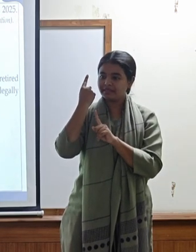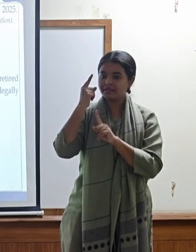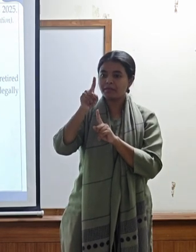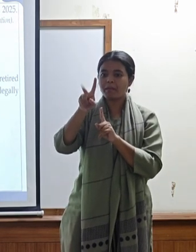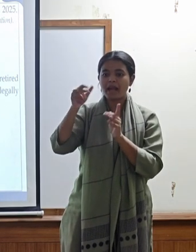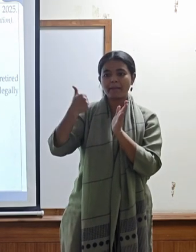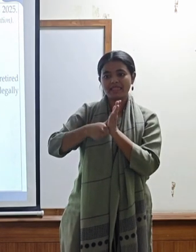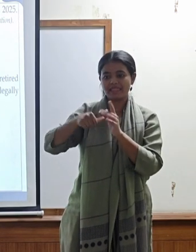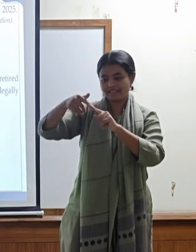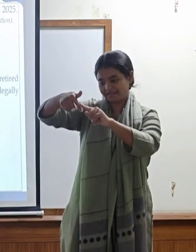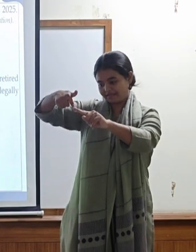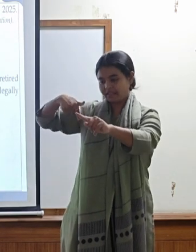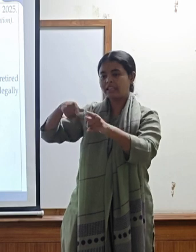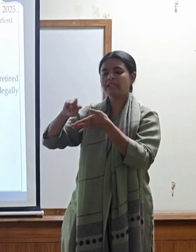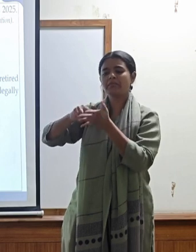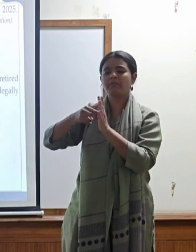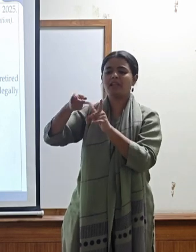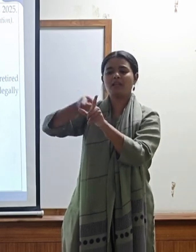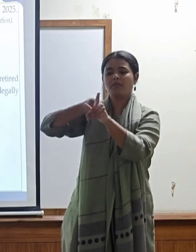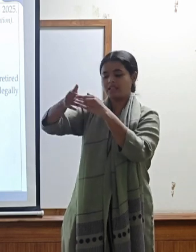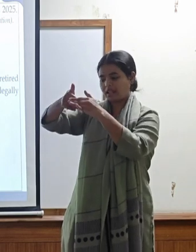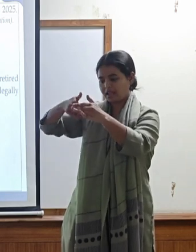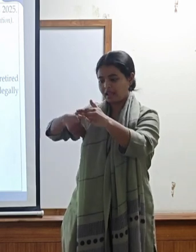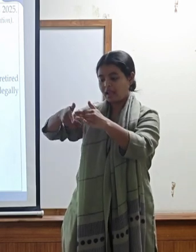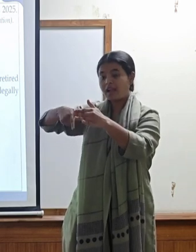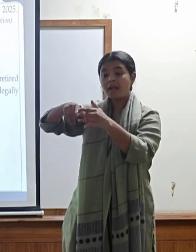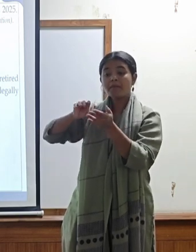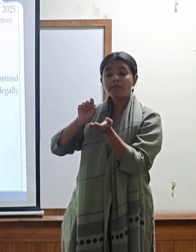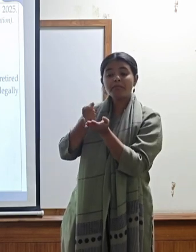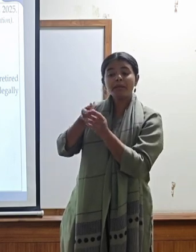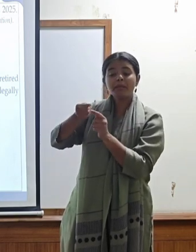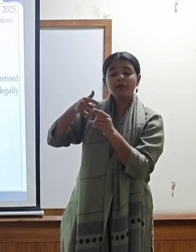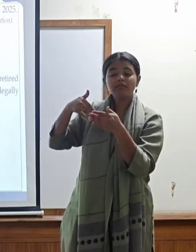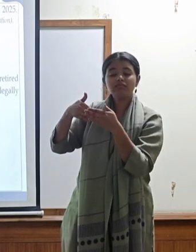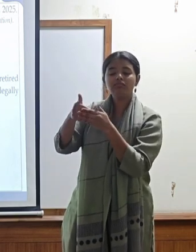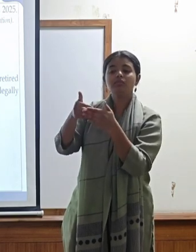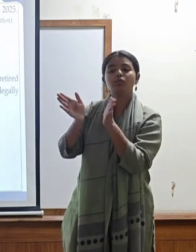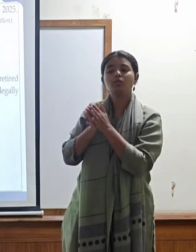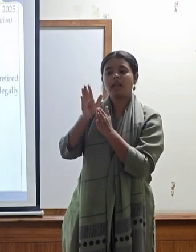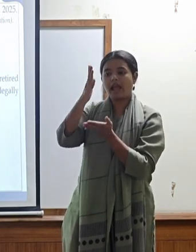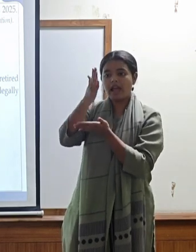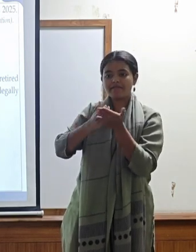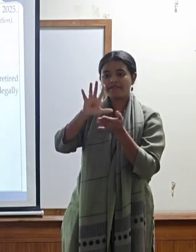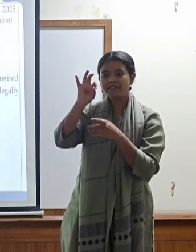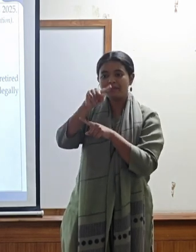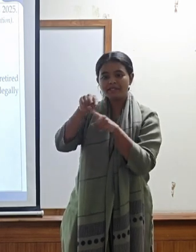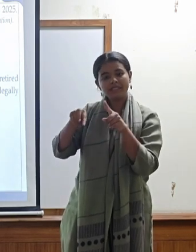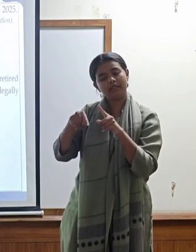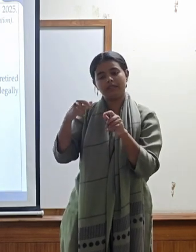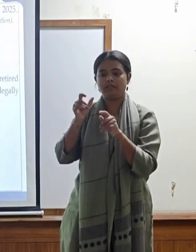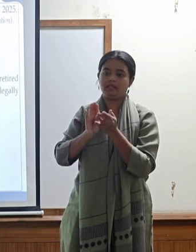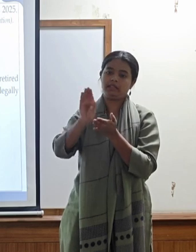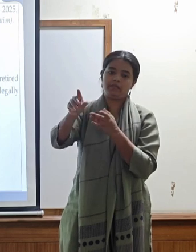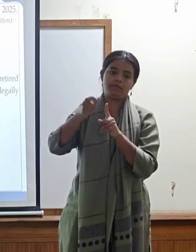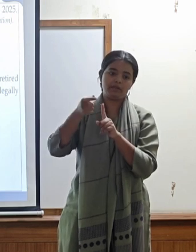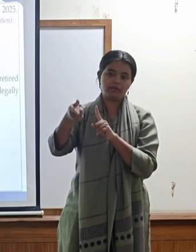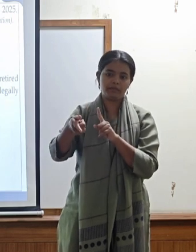यूपीएस किन लोगों के ऊपर एप्लीकेबल है? तो भैया जो भी करंट सेंट्रल गवर्नमेंट एम्प्लॉइज हैं